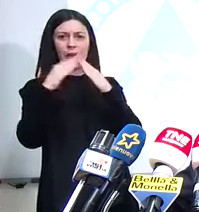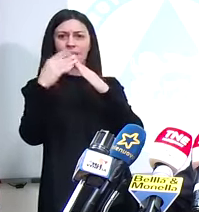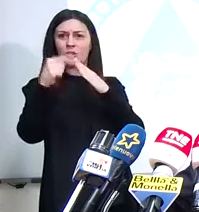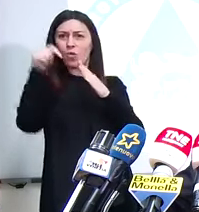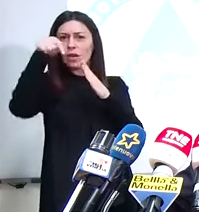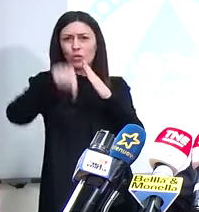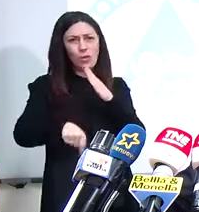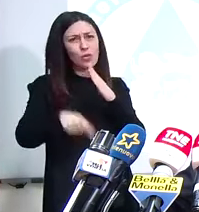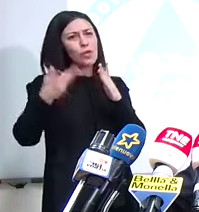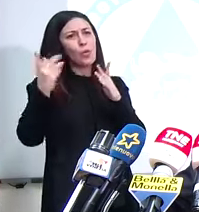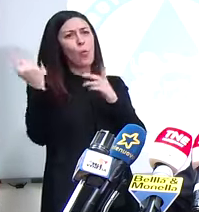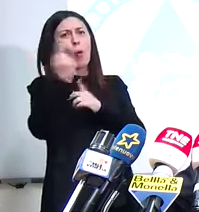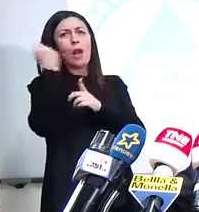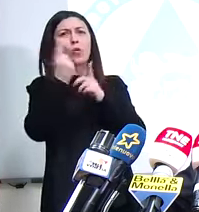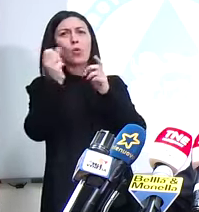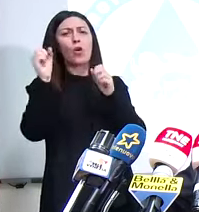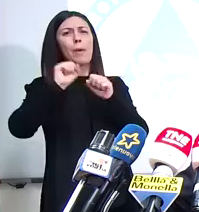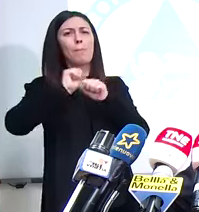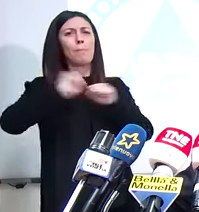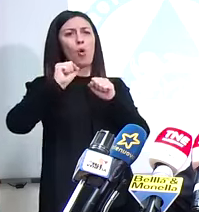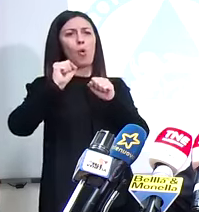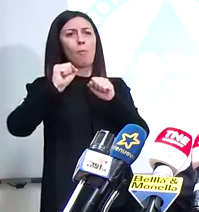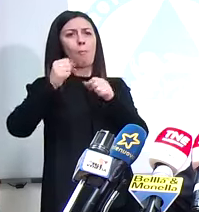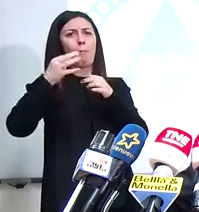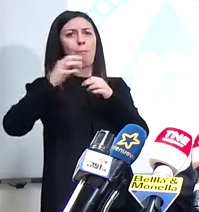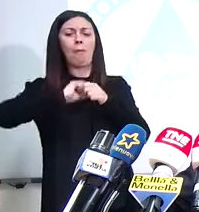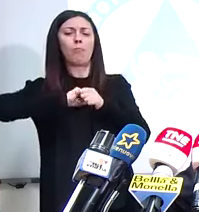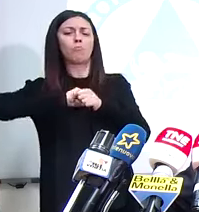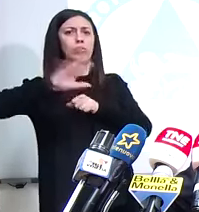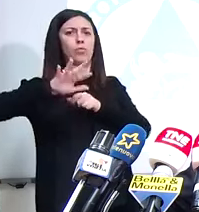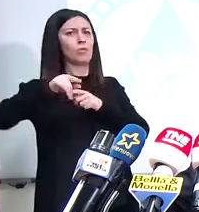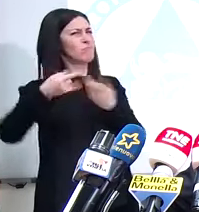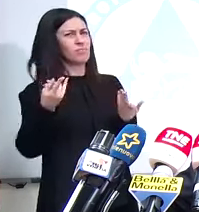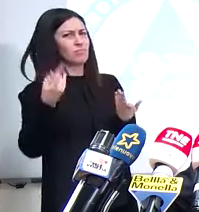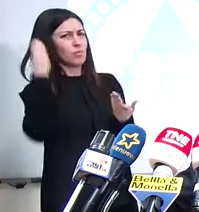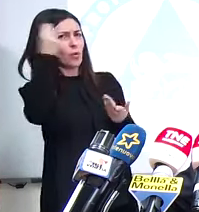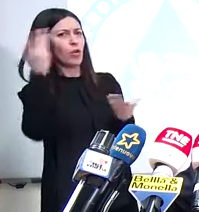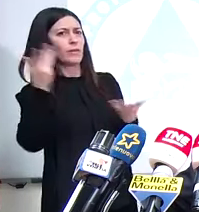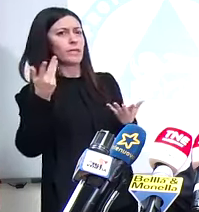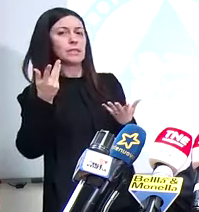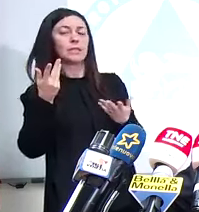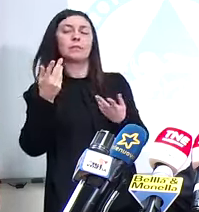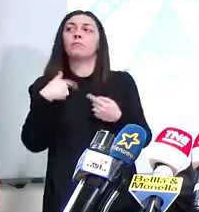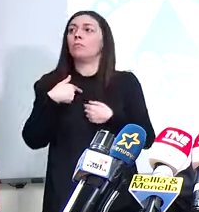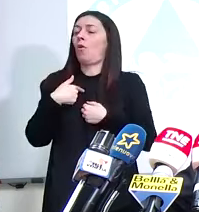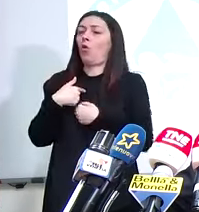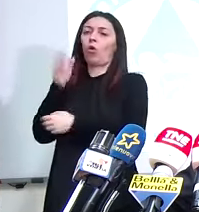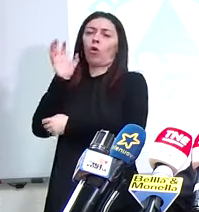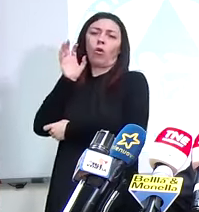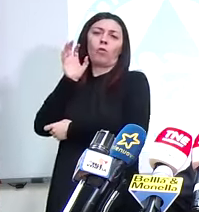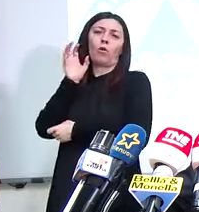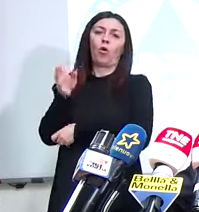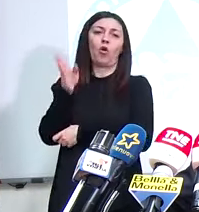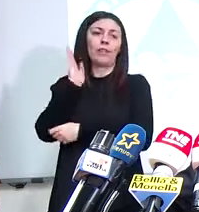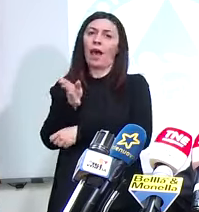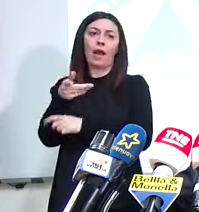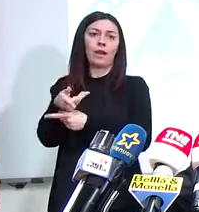guardate vada condannato la mia totale solidarietà e la condanna senza se e senza ma prudenzialmente